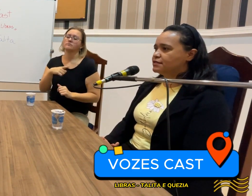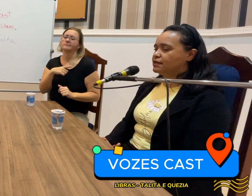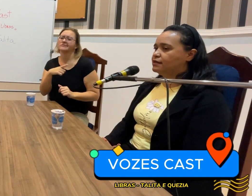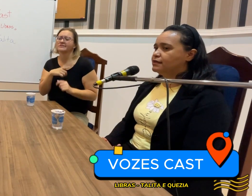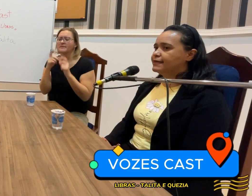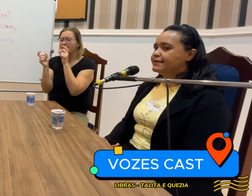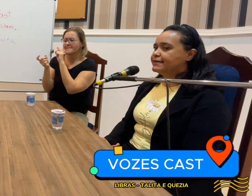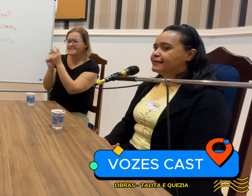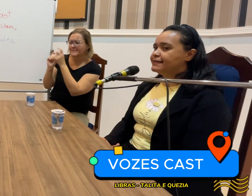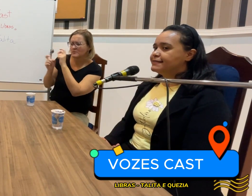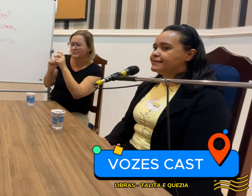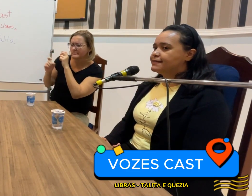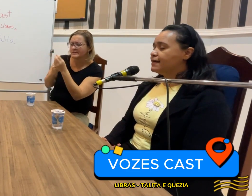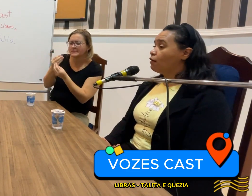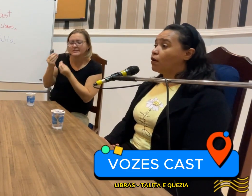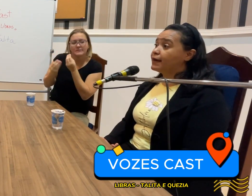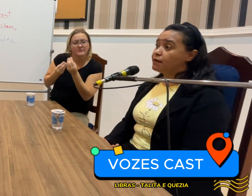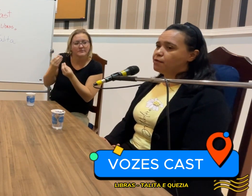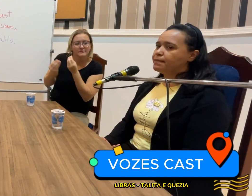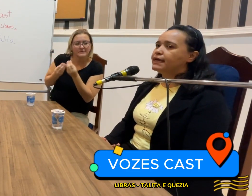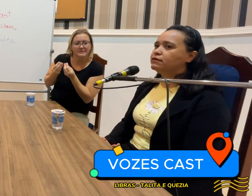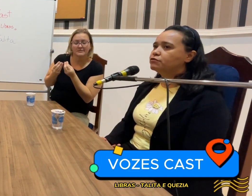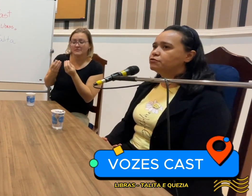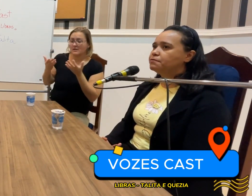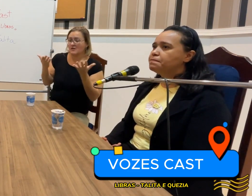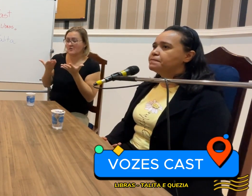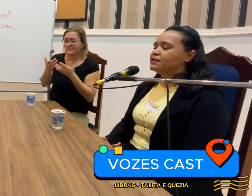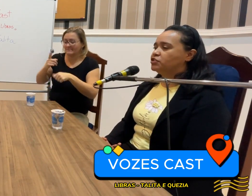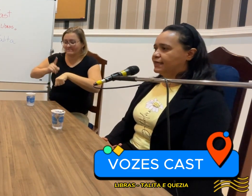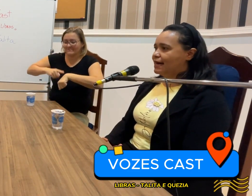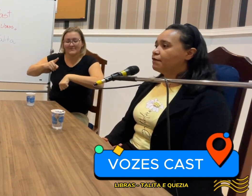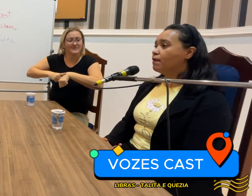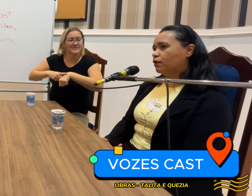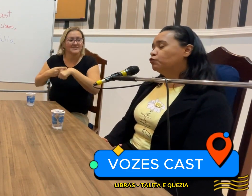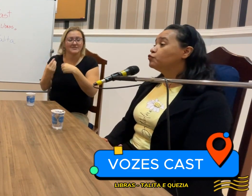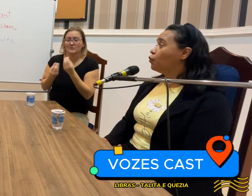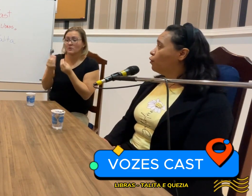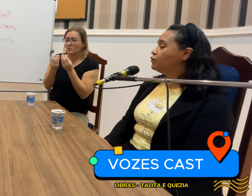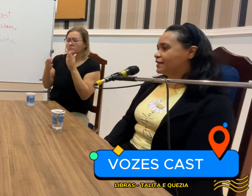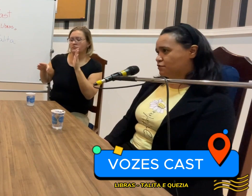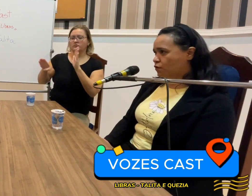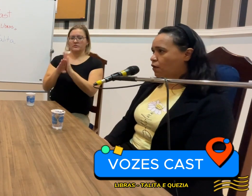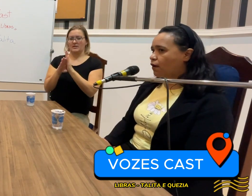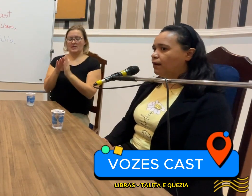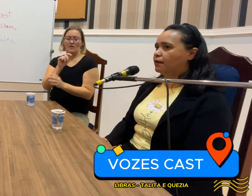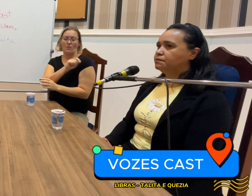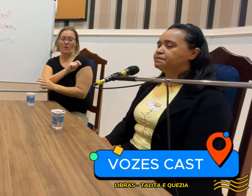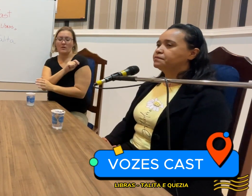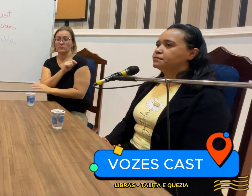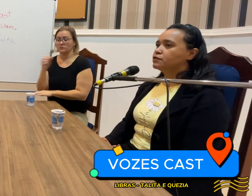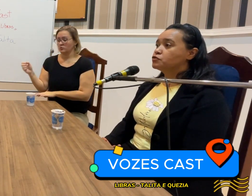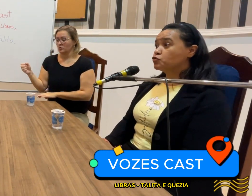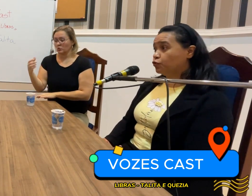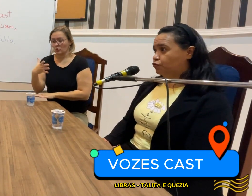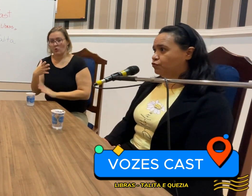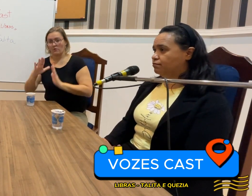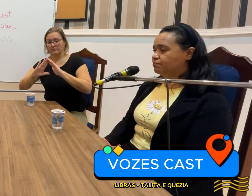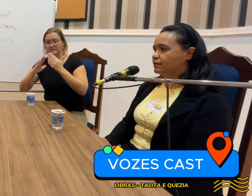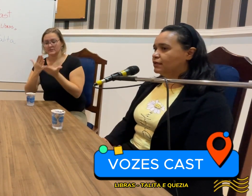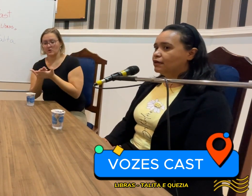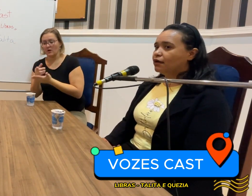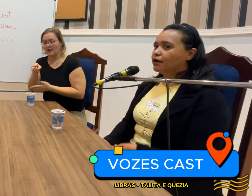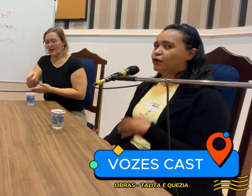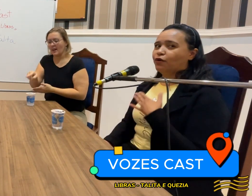preocupação assim, se a qualquer momento chegar um aluno novo na escola,